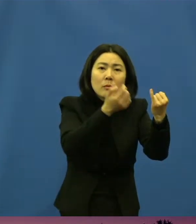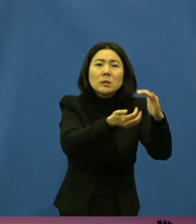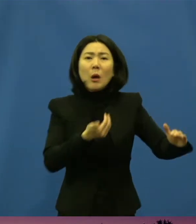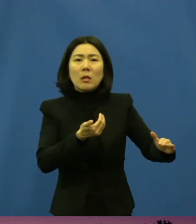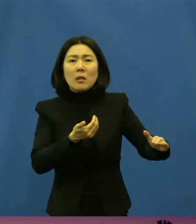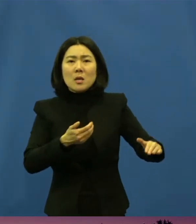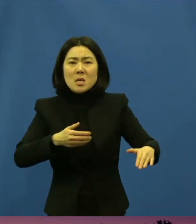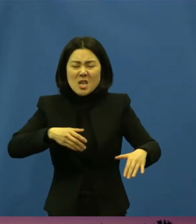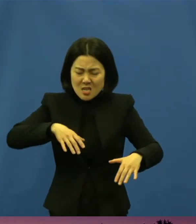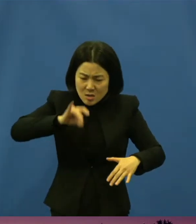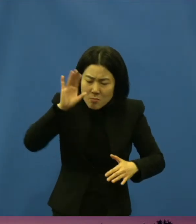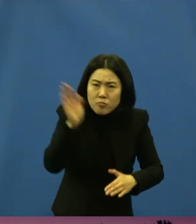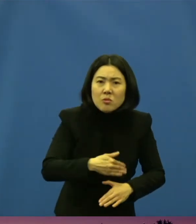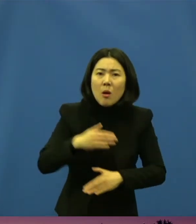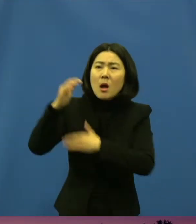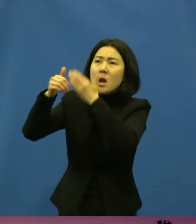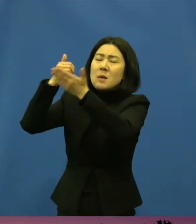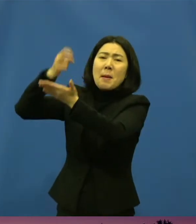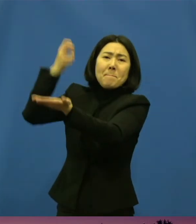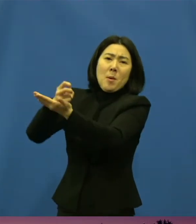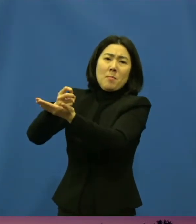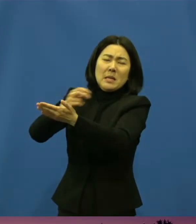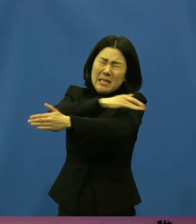마귀는 거짓의 압입니다.